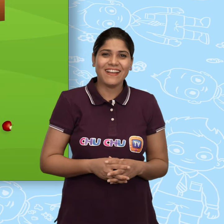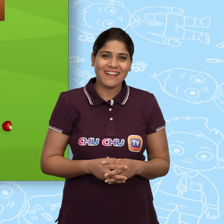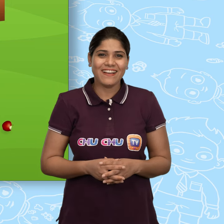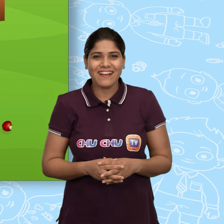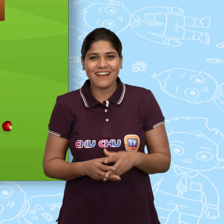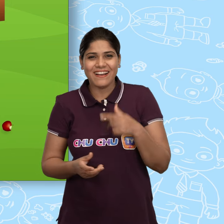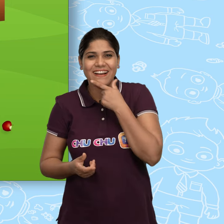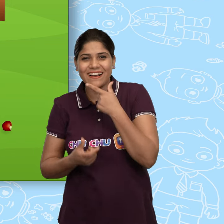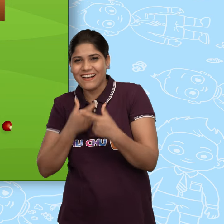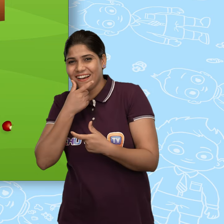मुझे उचाओ